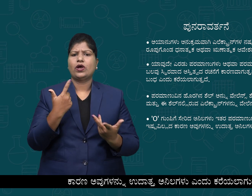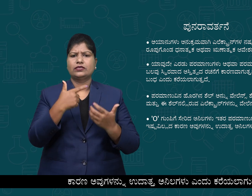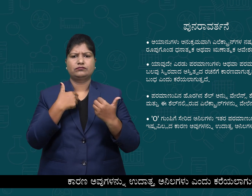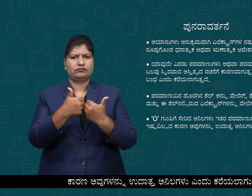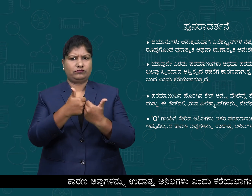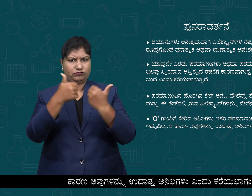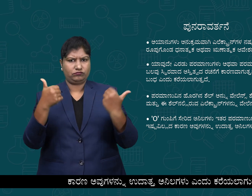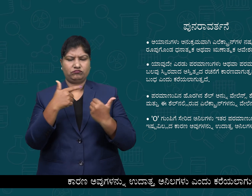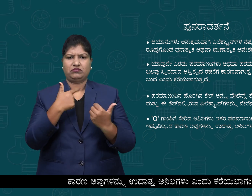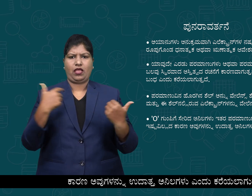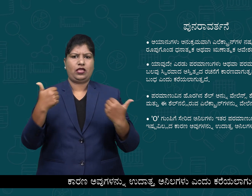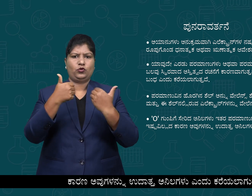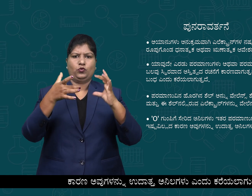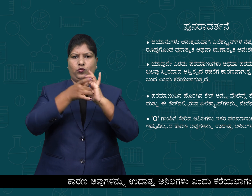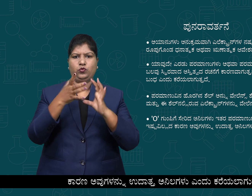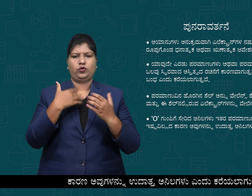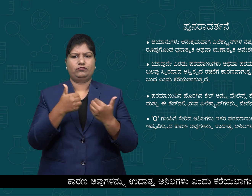ಉದಾತ್ತ ಅನಿಲಗಳು ಎಂದು ಕರೆಯಲಾಗುತ್ತದೆ.